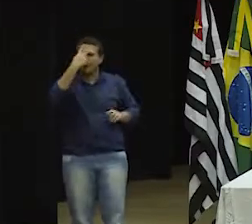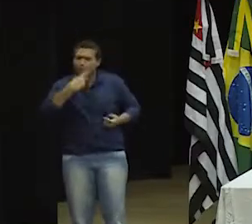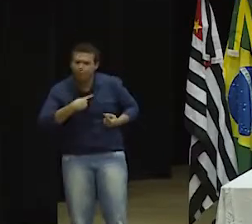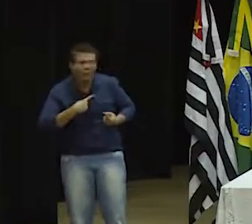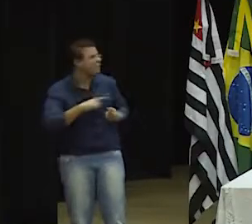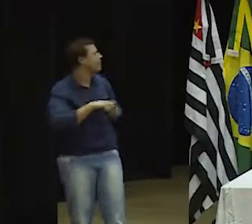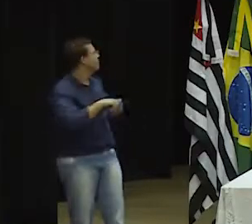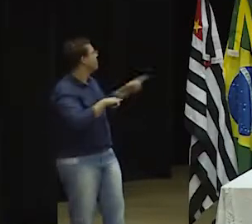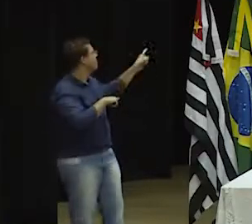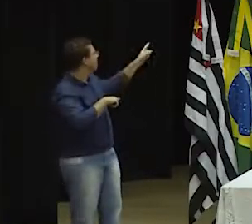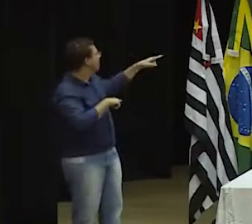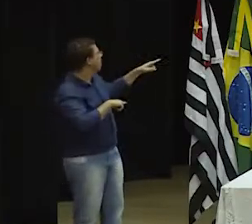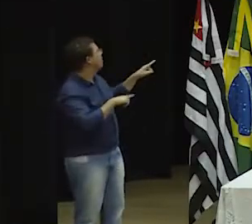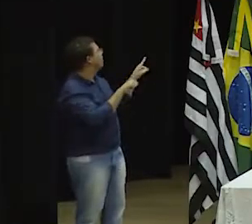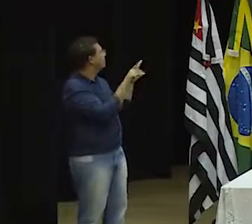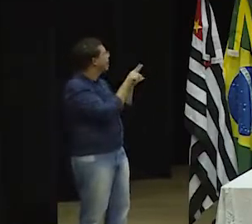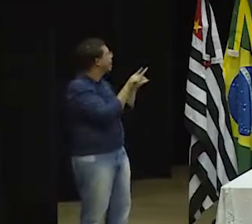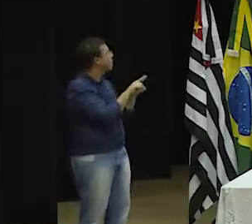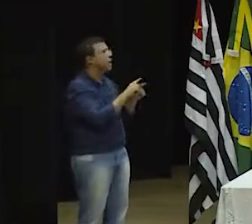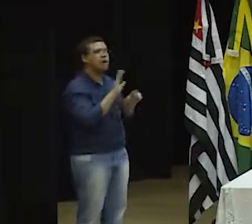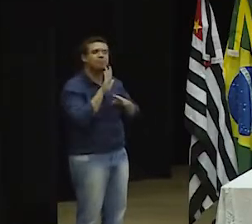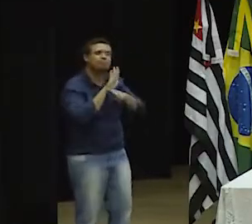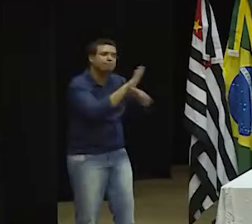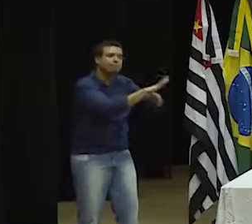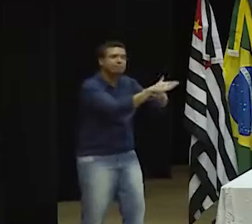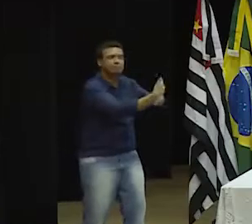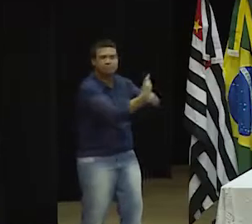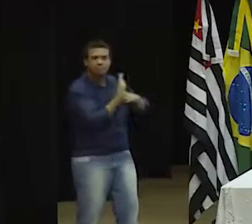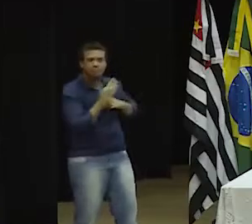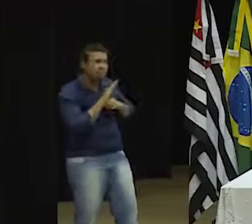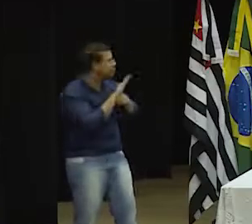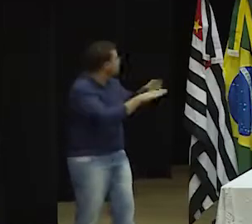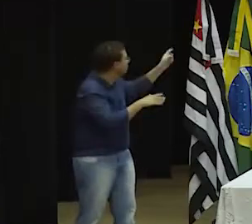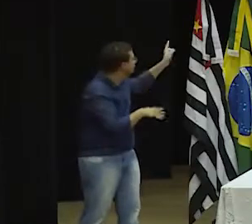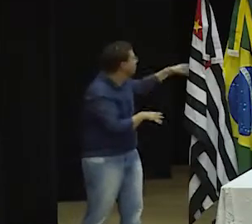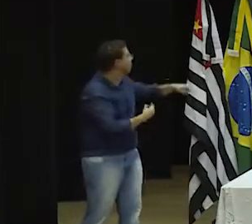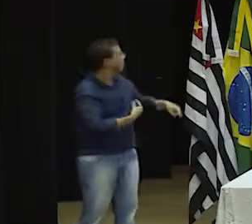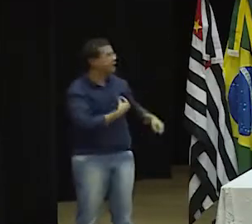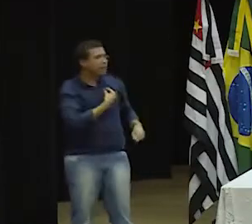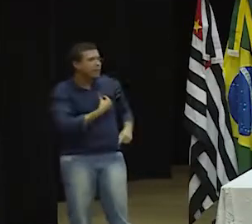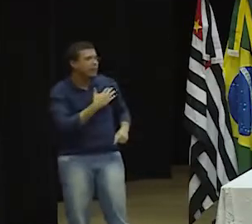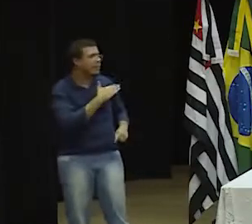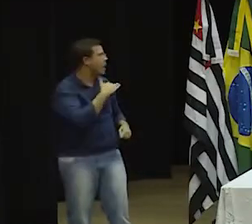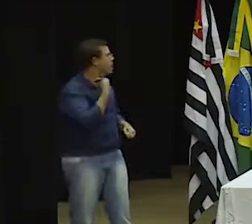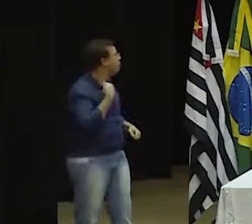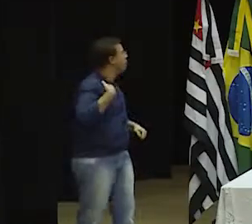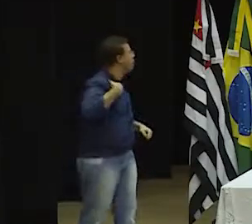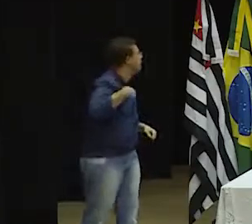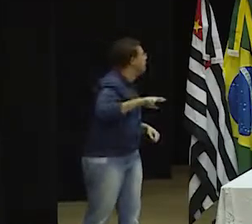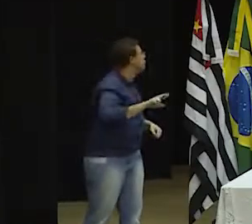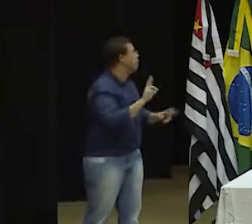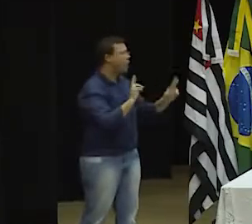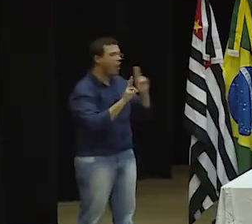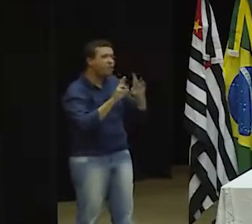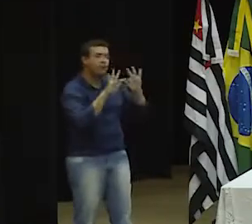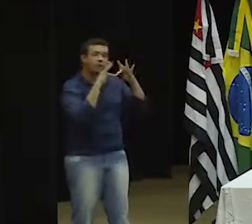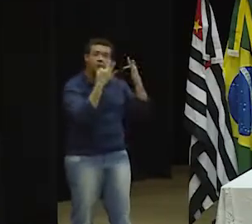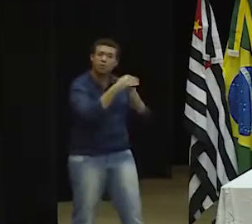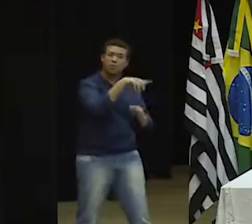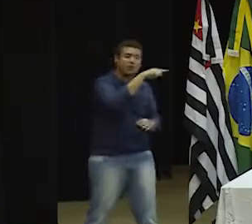e mostram questões sobre egoísmo, solidariedade, vida após a morte,